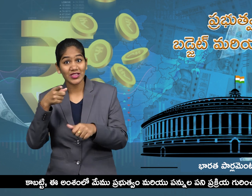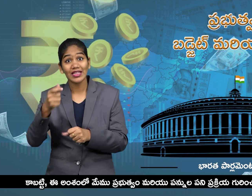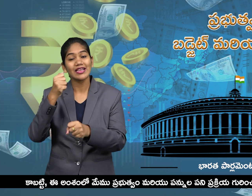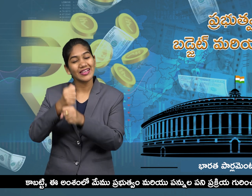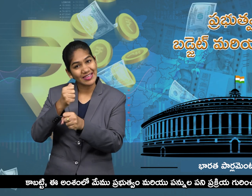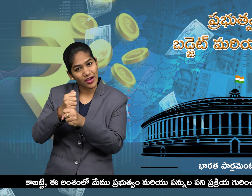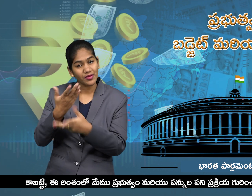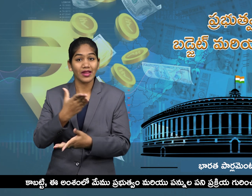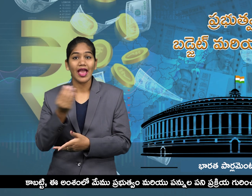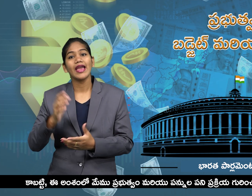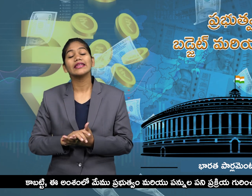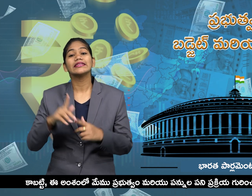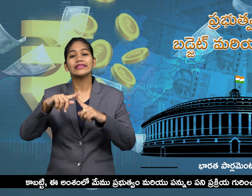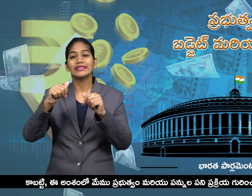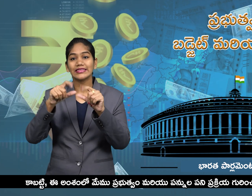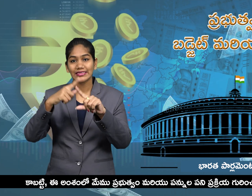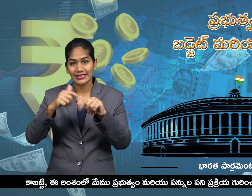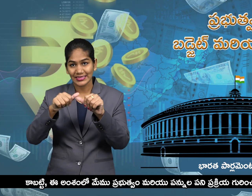తెలుసుకోబోతున్నాం.